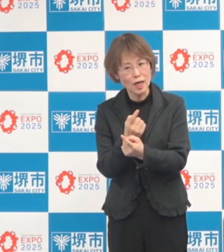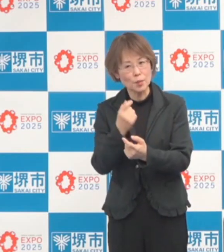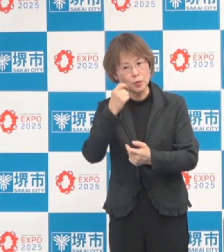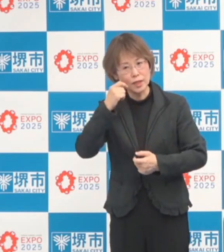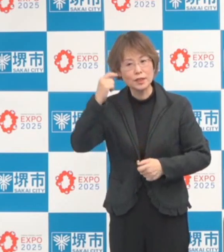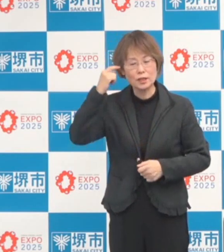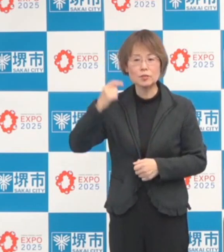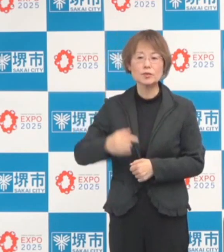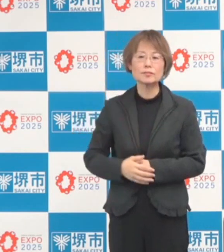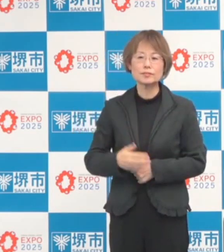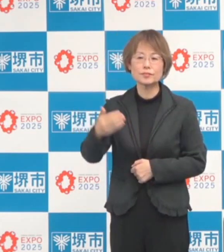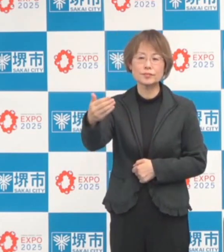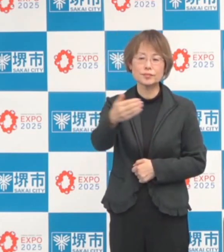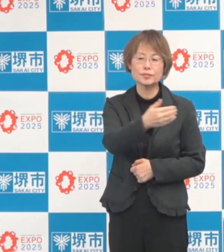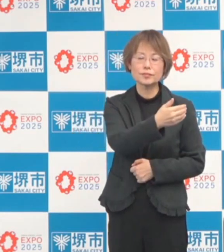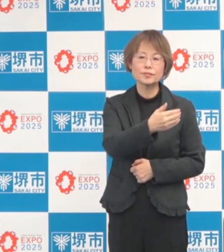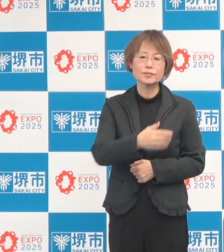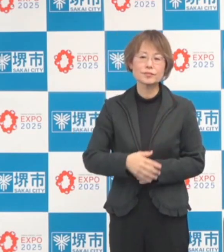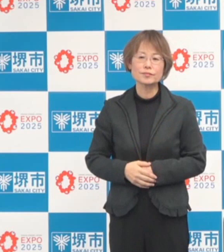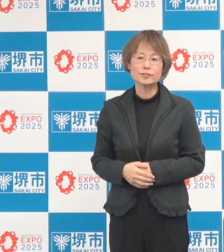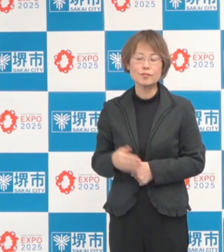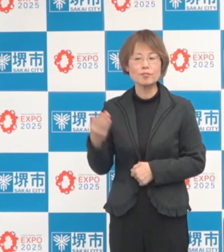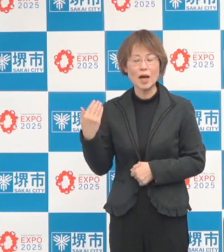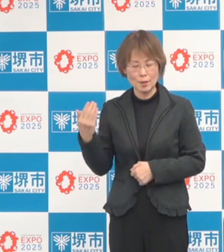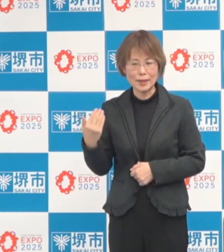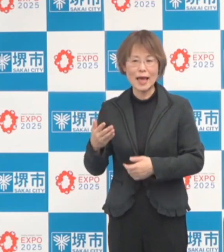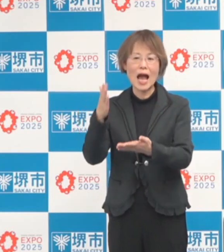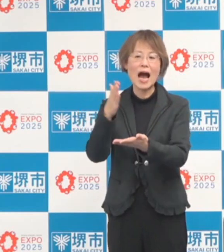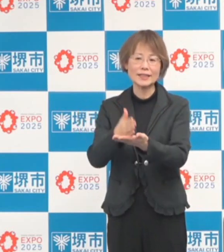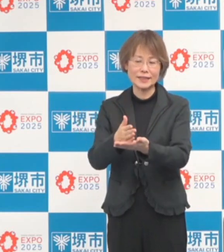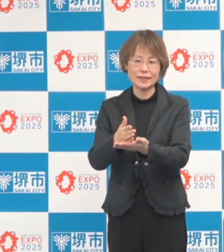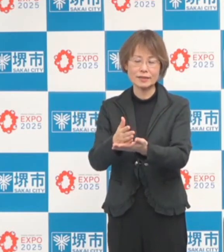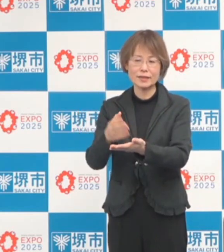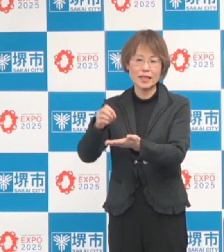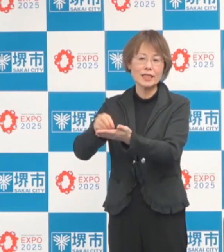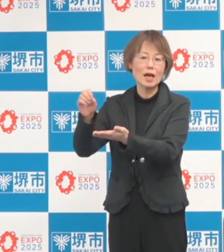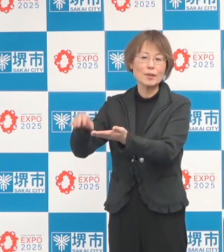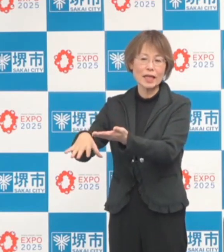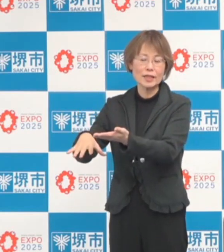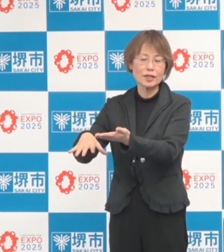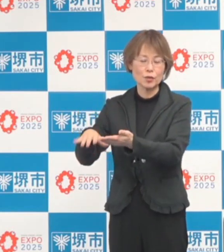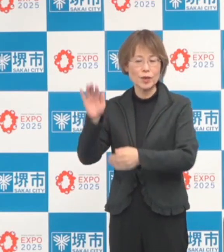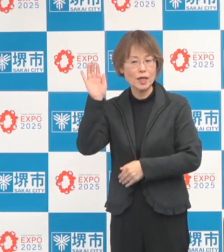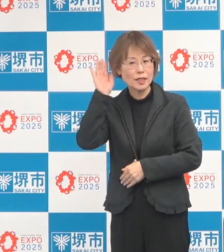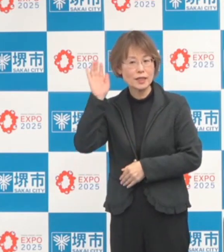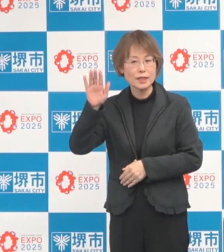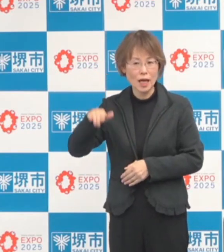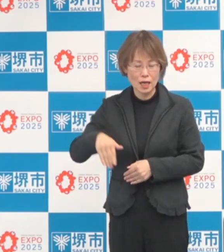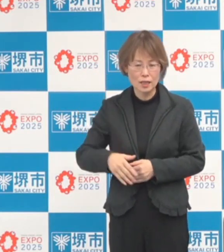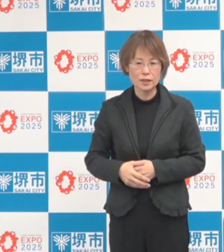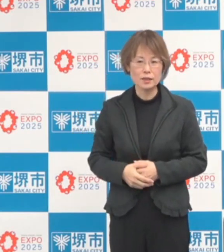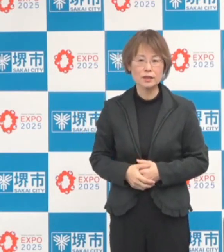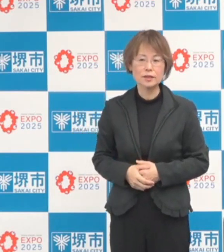ています。 これまでそういう意味では、いろいろ廃止をしたとかですね、やめたというのは今までお伺いしてましたので、は